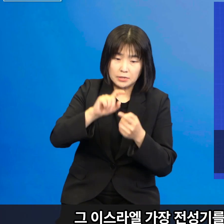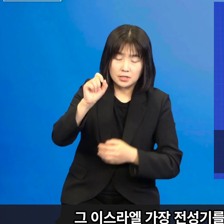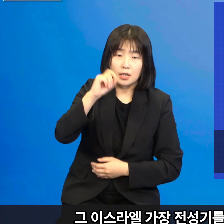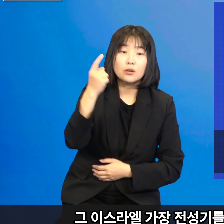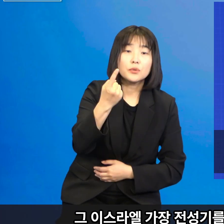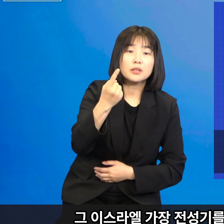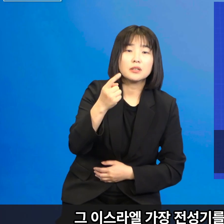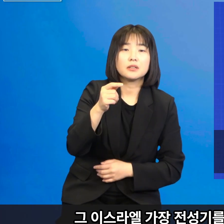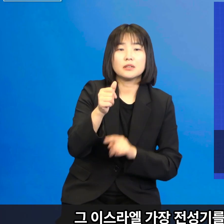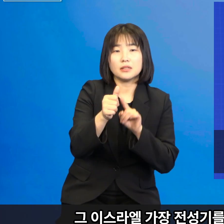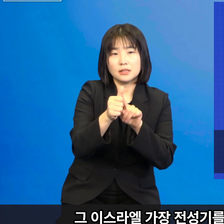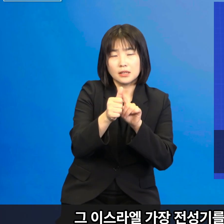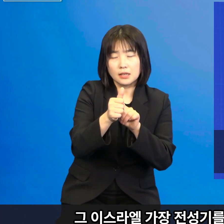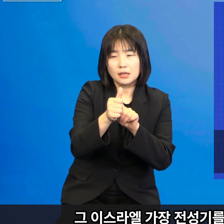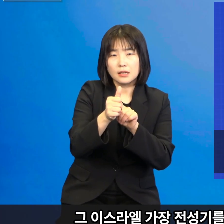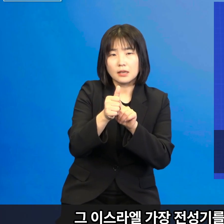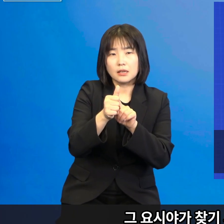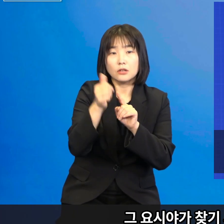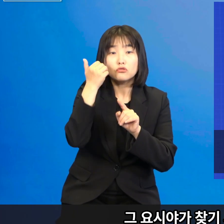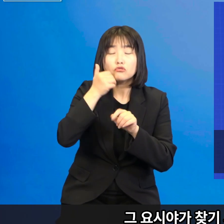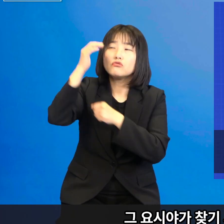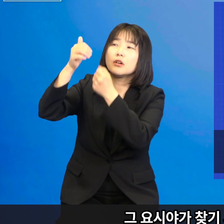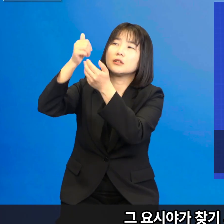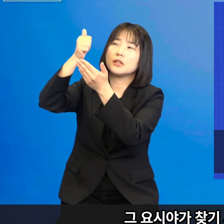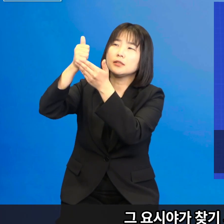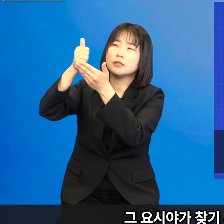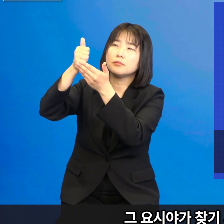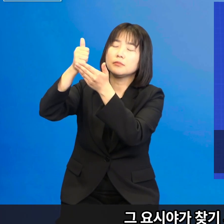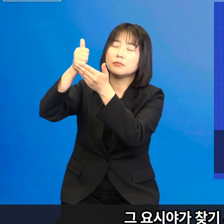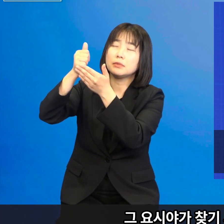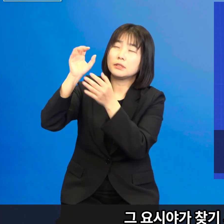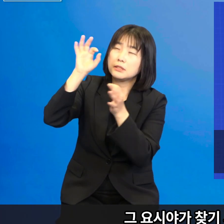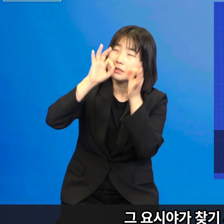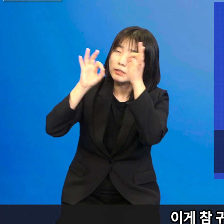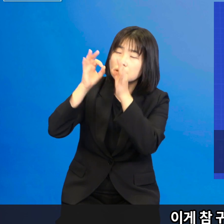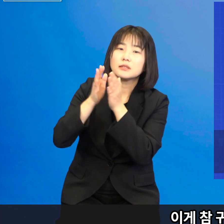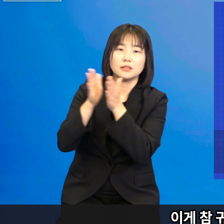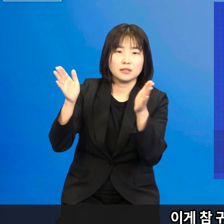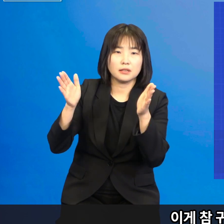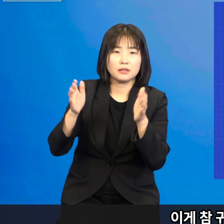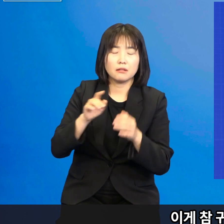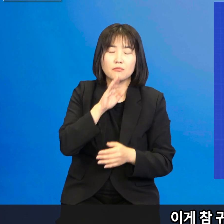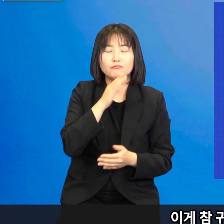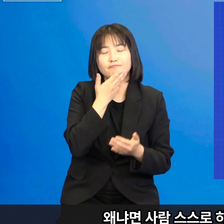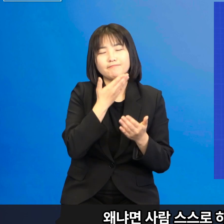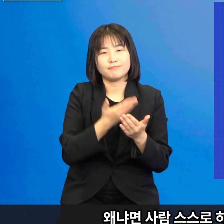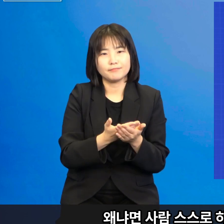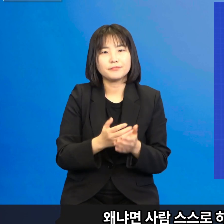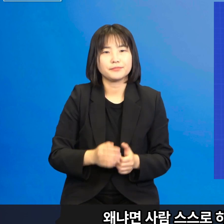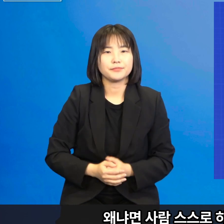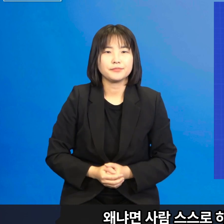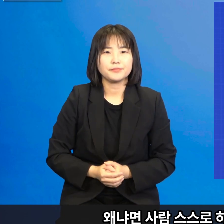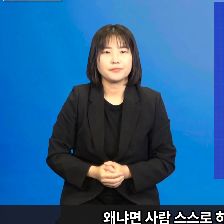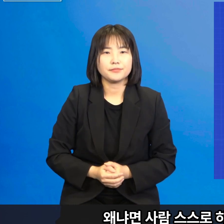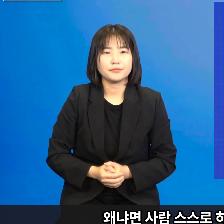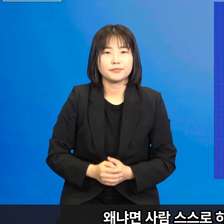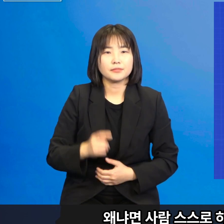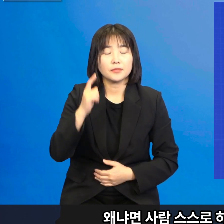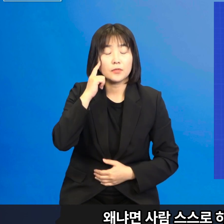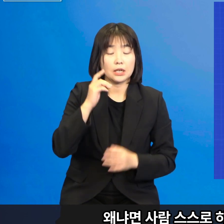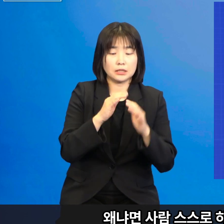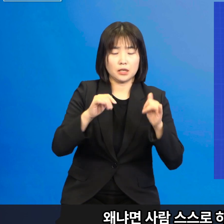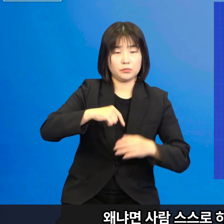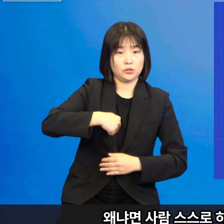전성기를 누렸던 그 다윗의 하나님을 그 요시야가 찾기 시작했다는 거예요. 이게 참 귀한 것인데, 왜냐하면 사람